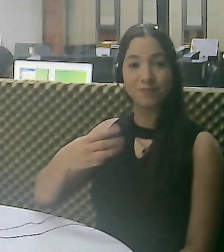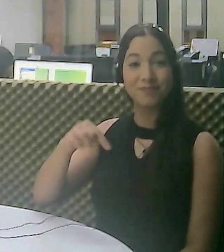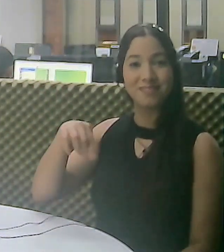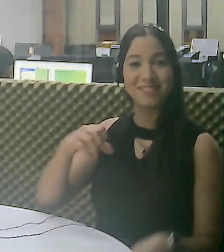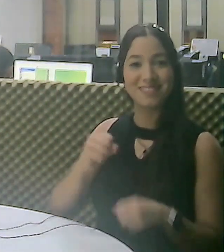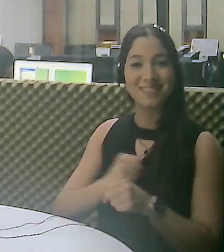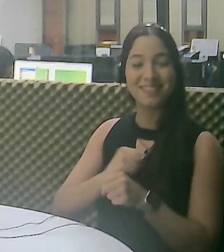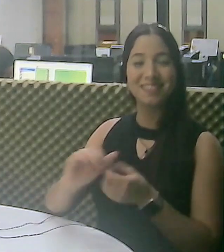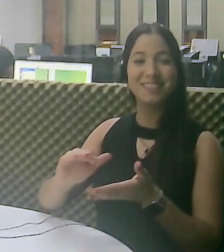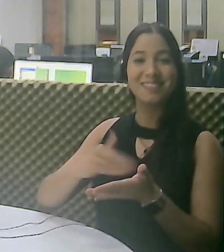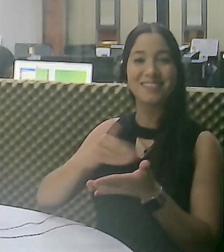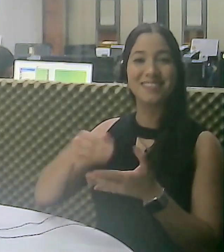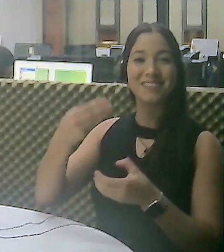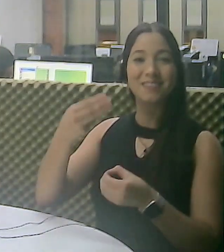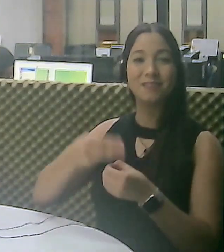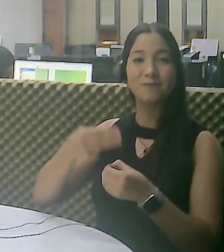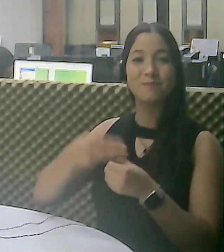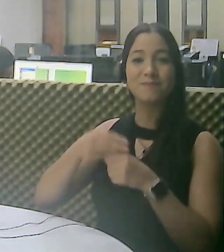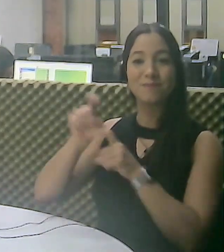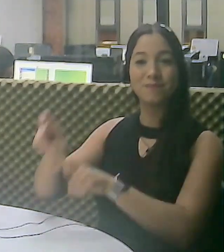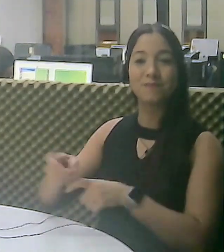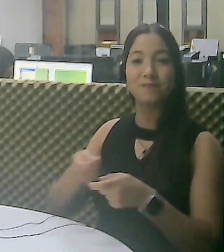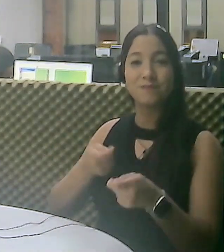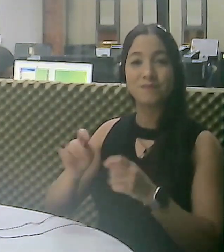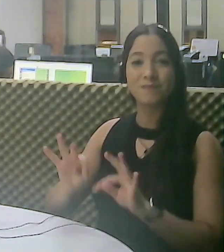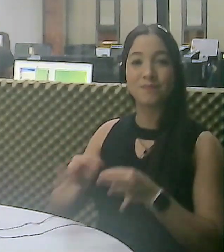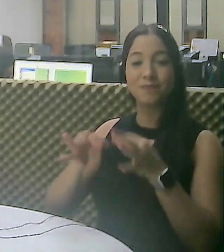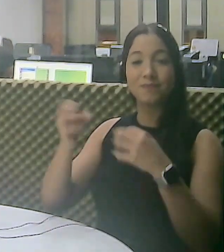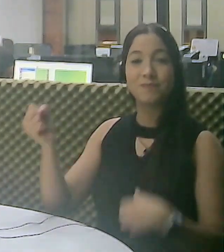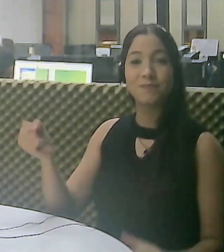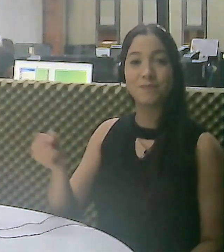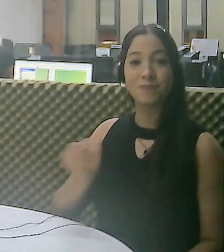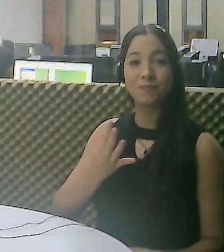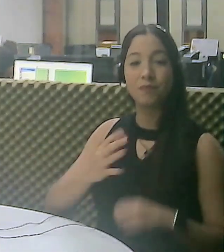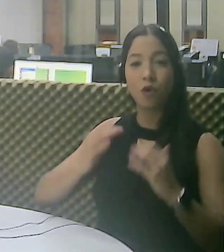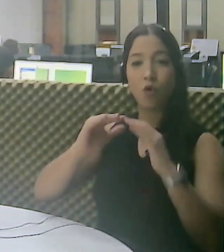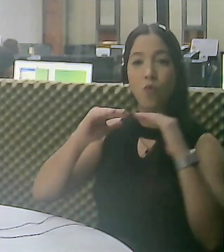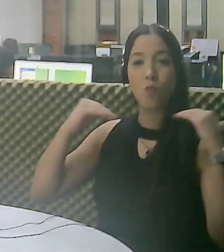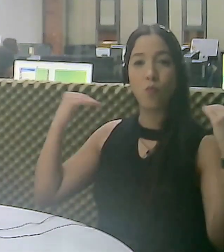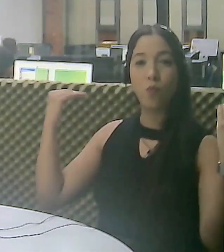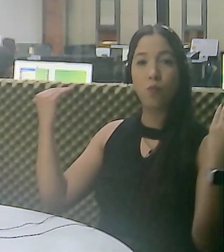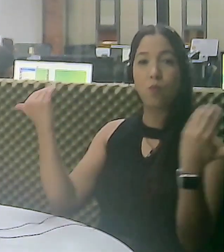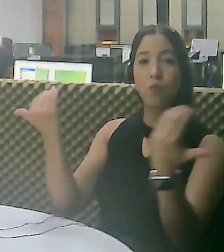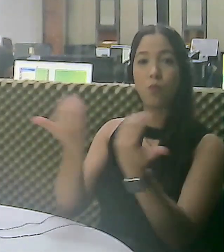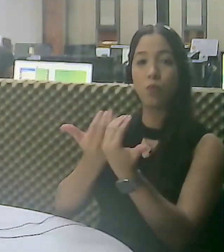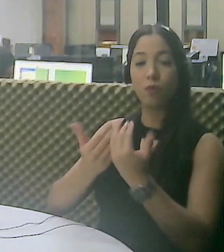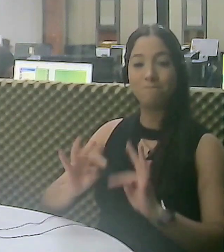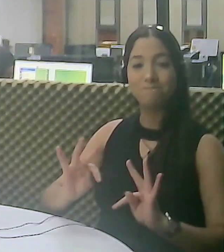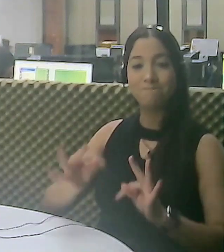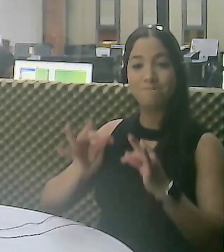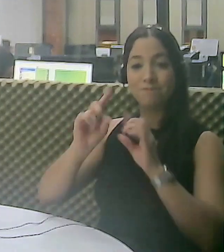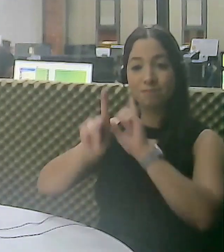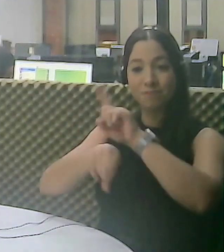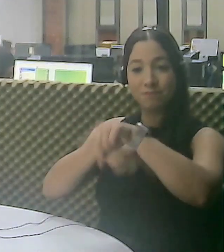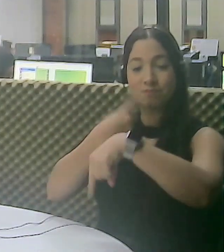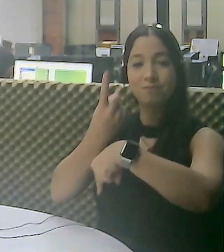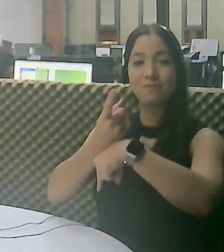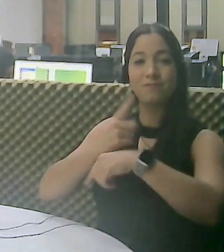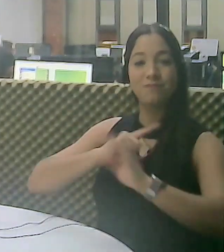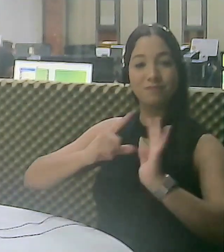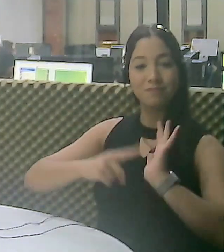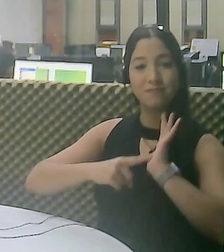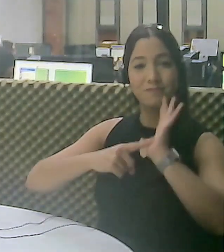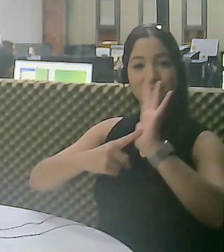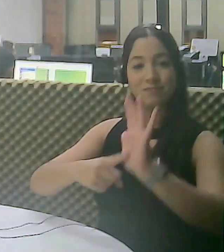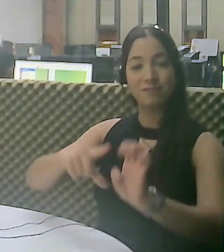ano, a Secretaria Municipal de Agronegócio, Economia e Inovação montou a Arena de Inovação. O espaço vai oferecer apresentações